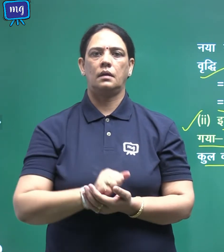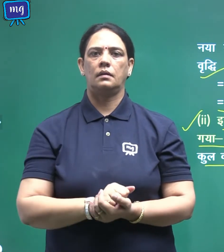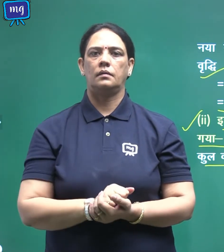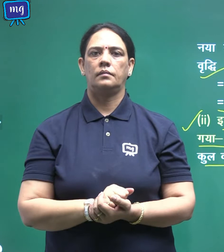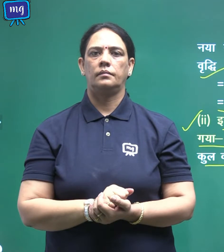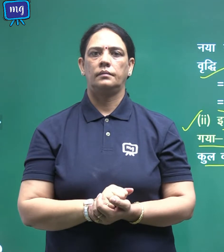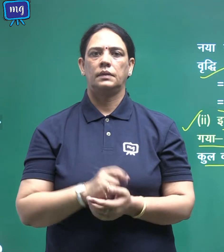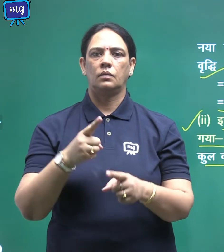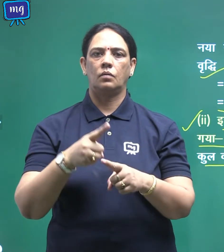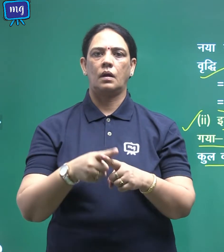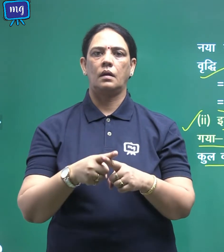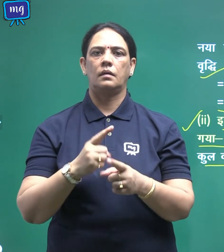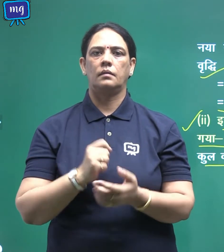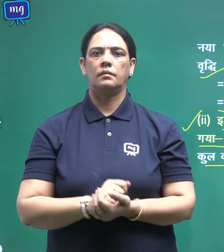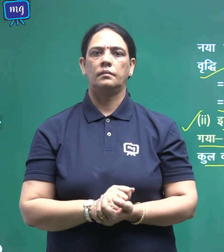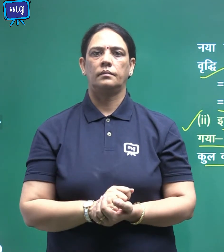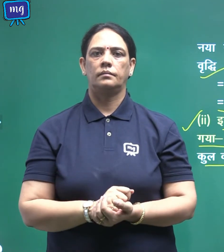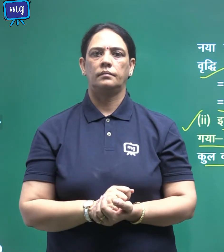गुणा